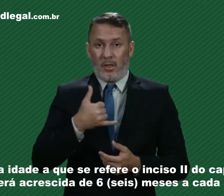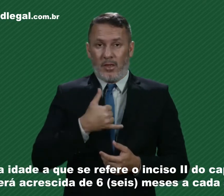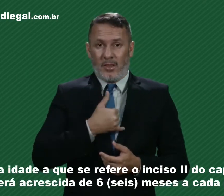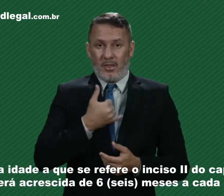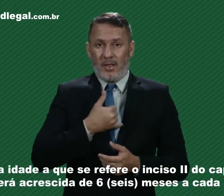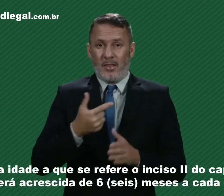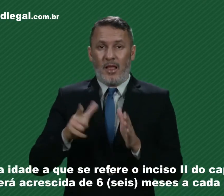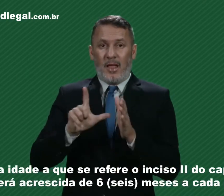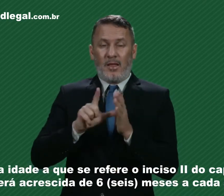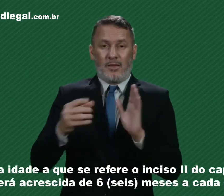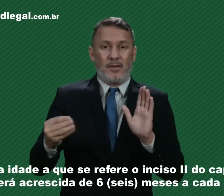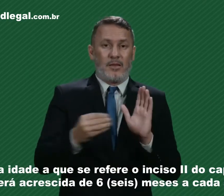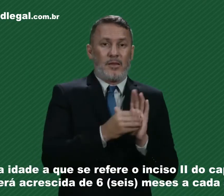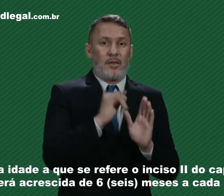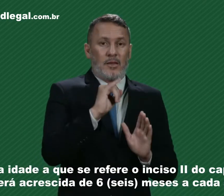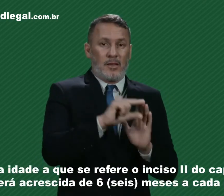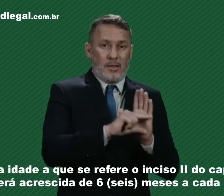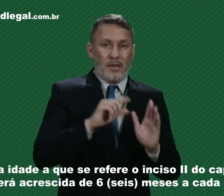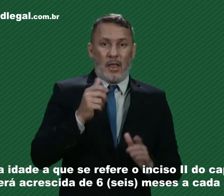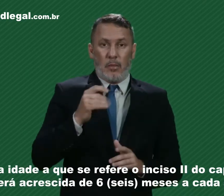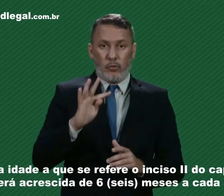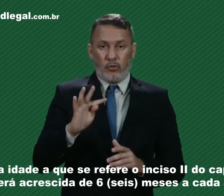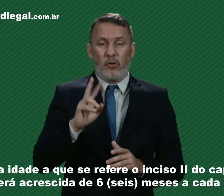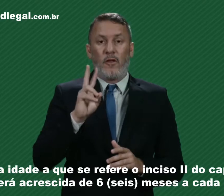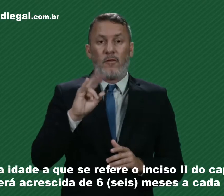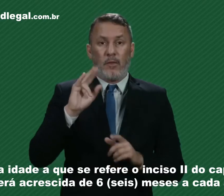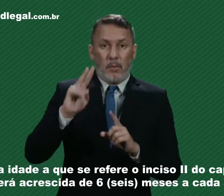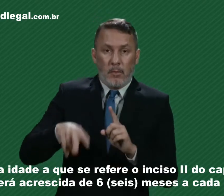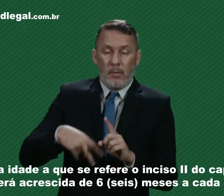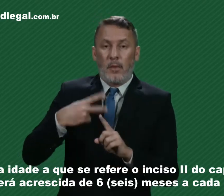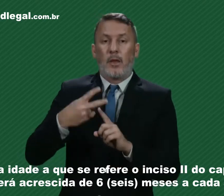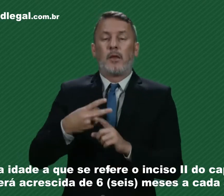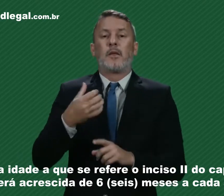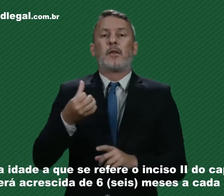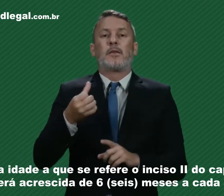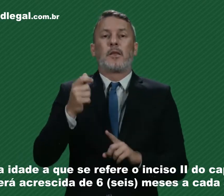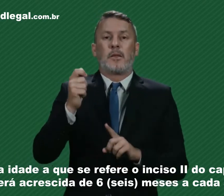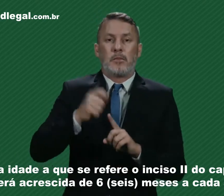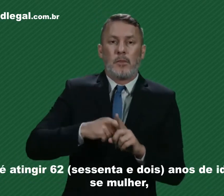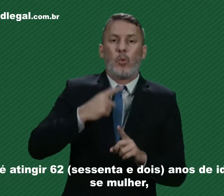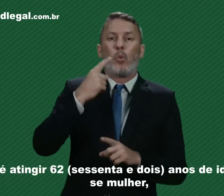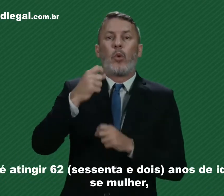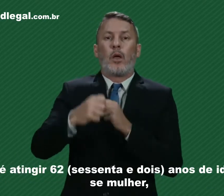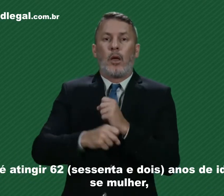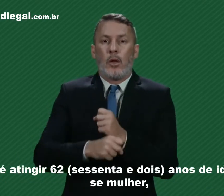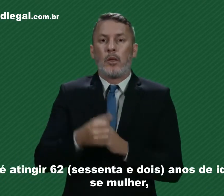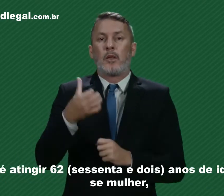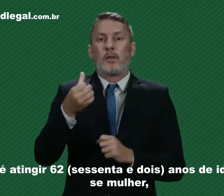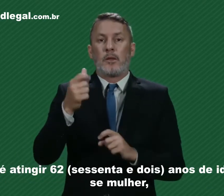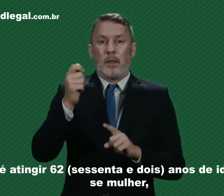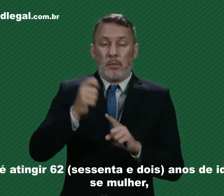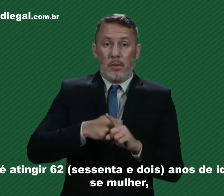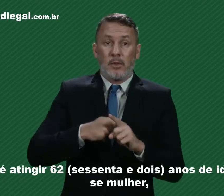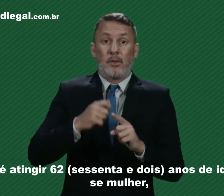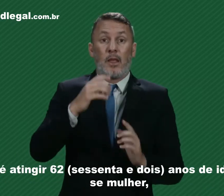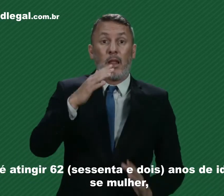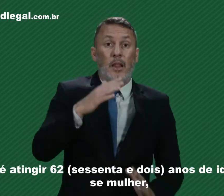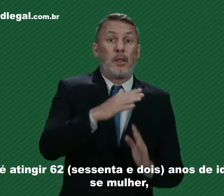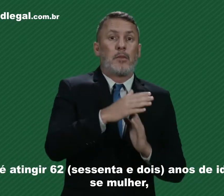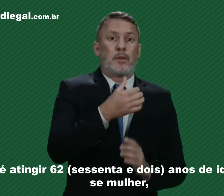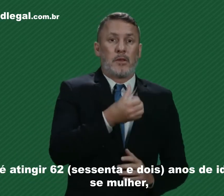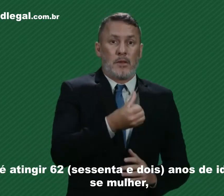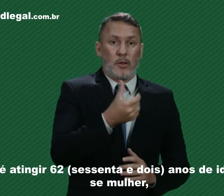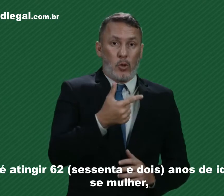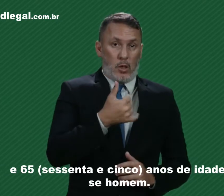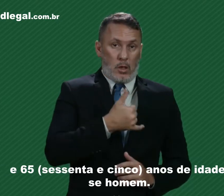a que se refere o inciso 2 do caput será acrescida de 6 meses a cada ano até atingir 62 anos de